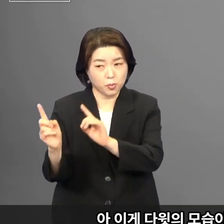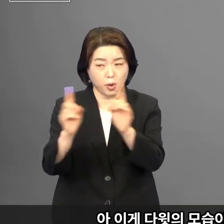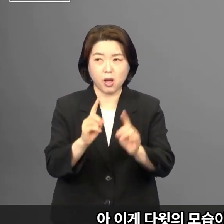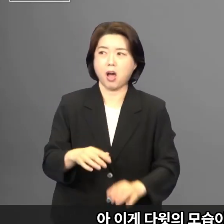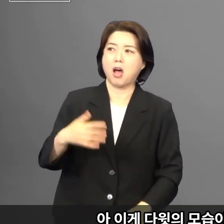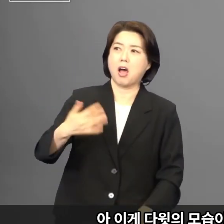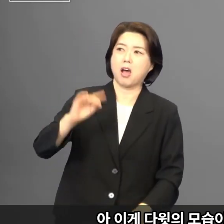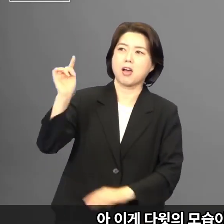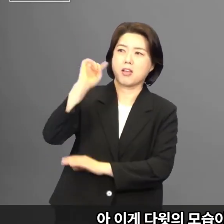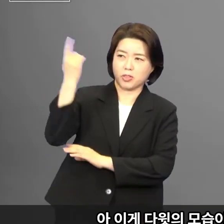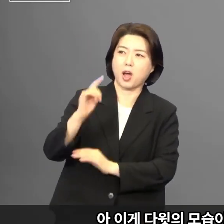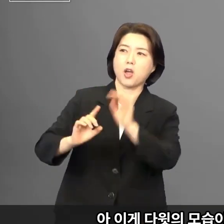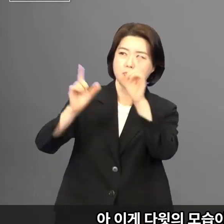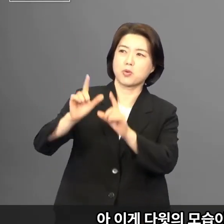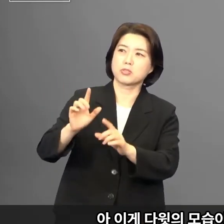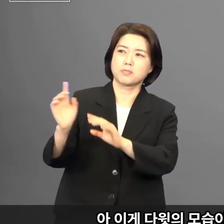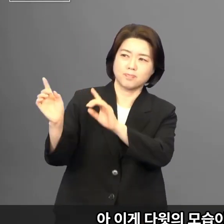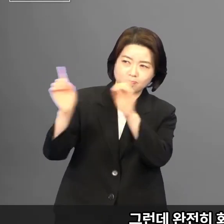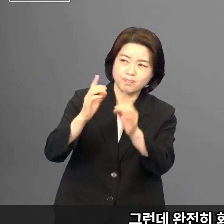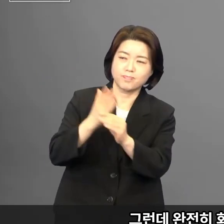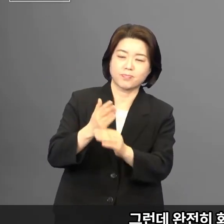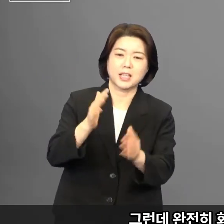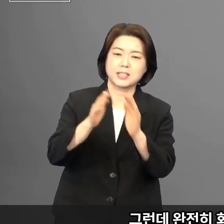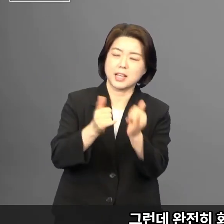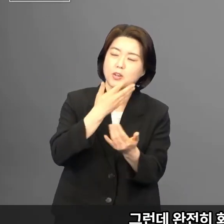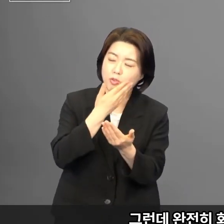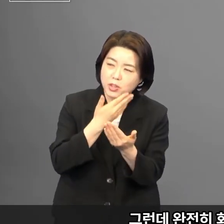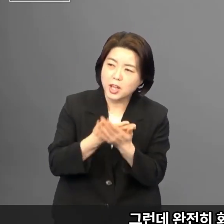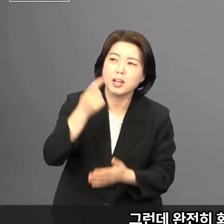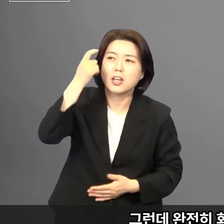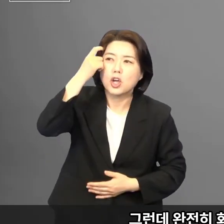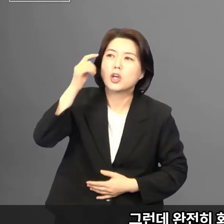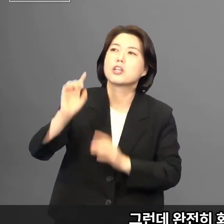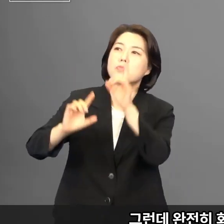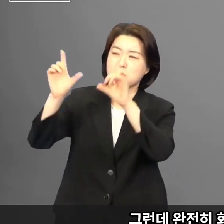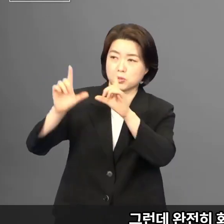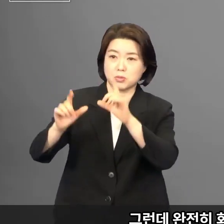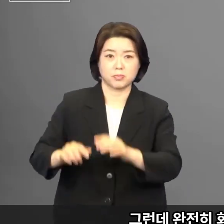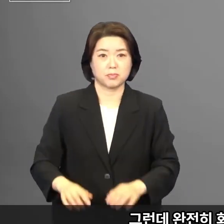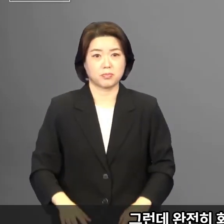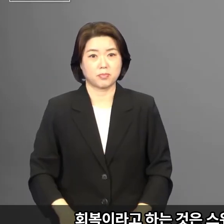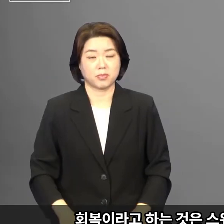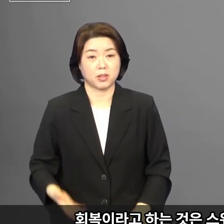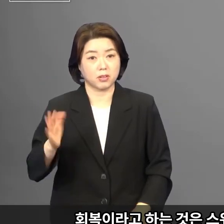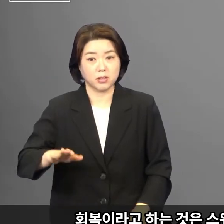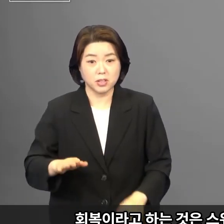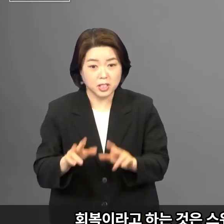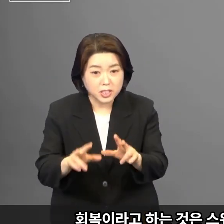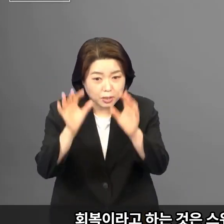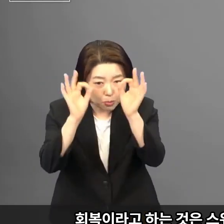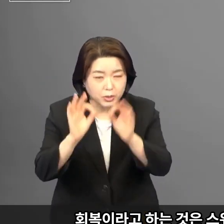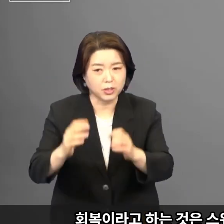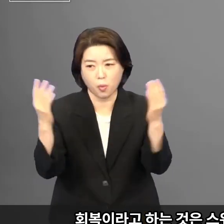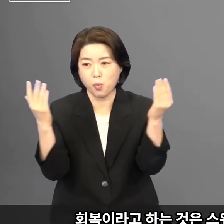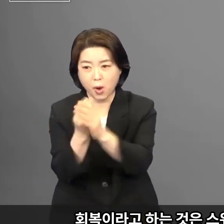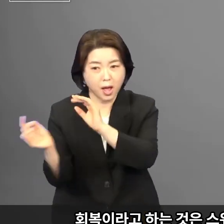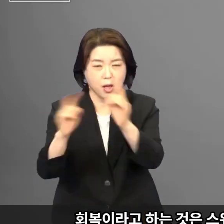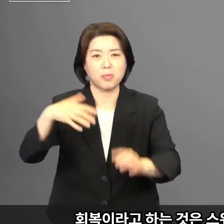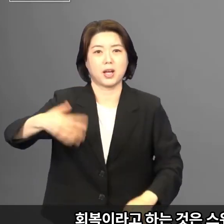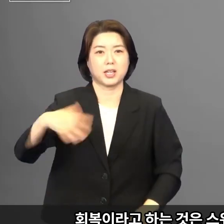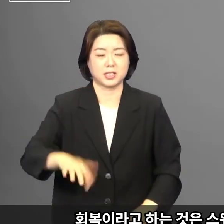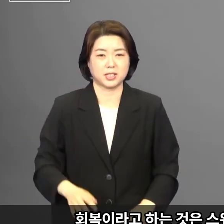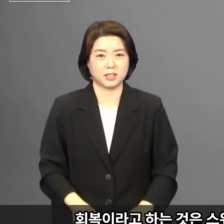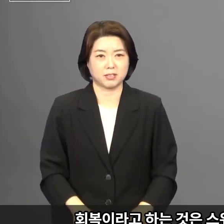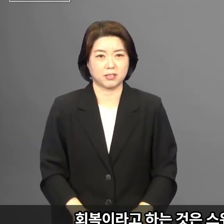모습이지, 사람을 귀히 여기는 모습. 그런데 완전히 회복된 건 아니었습니다. 회복이라고 하는 것은 스위치